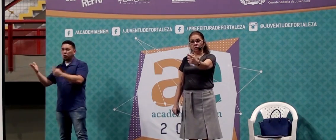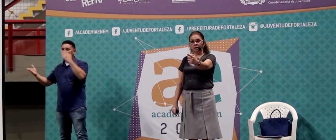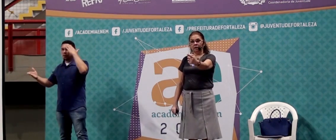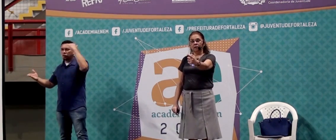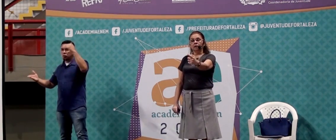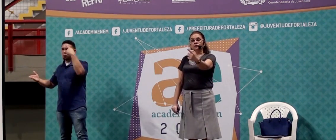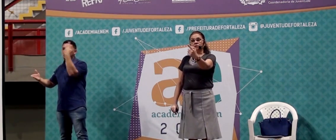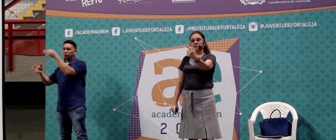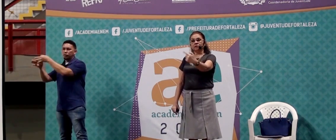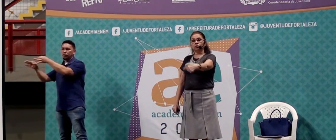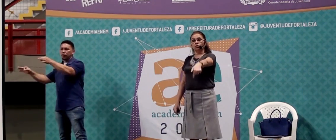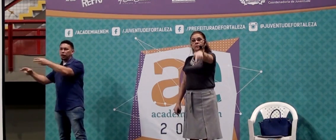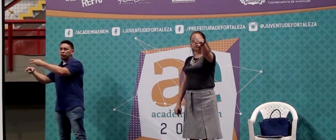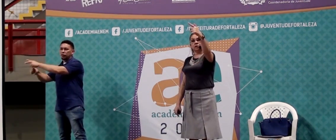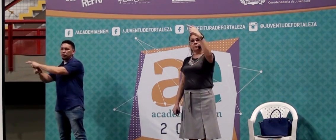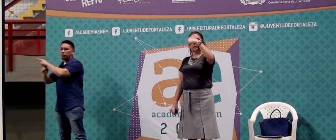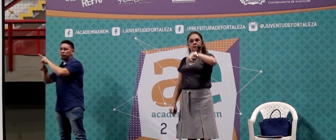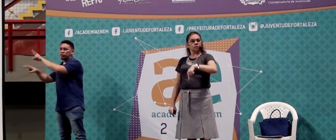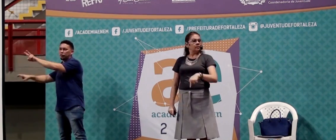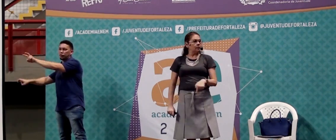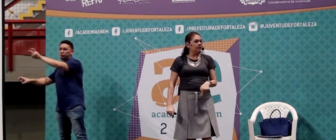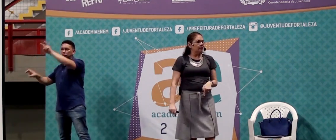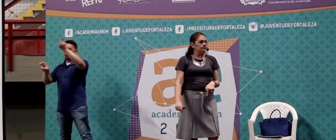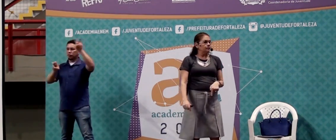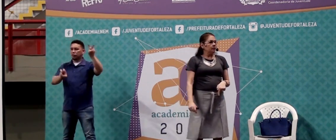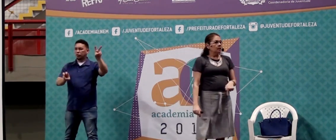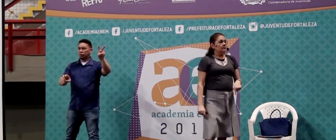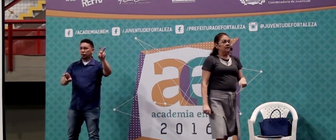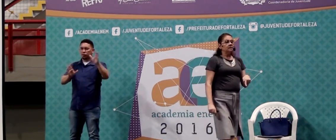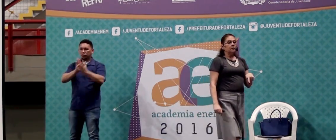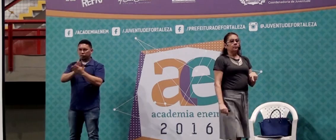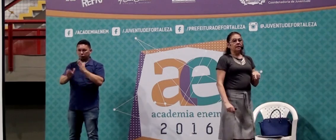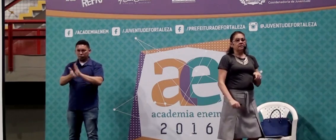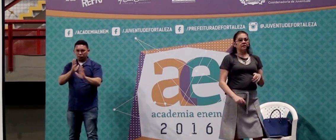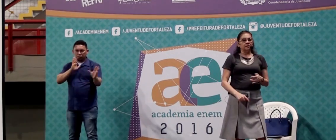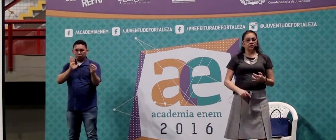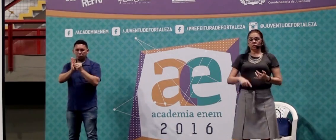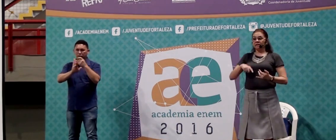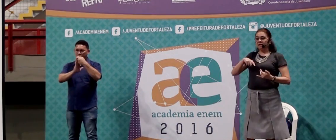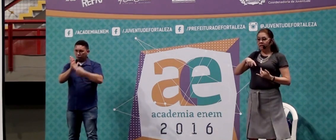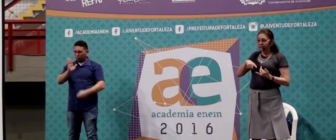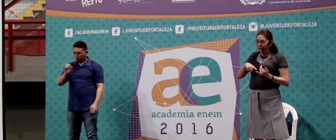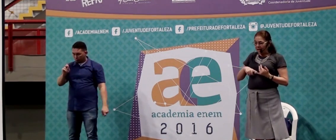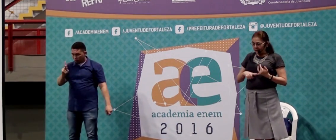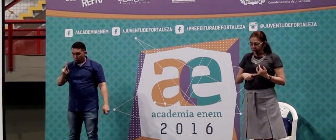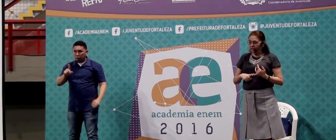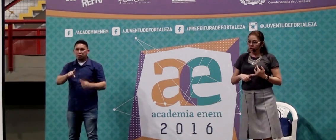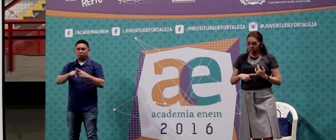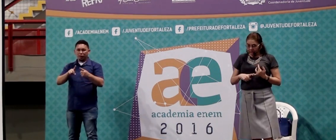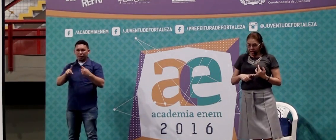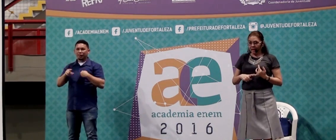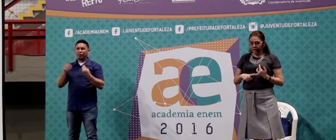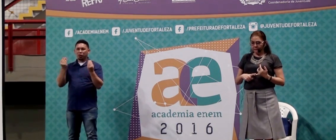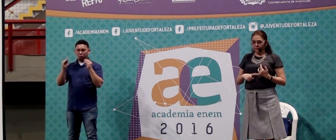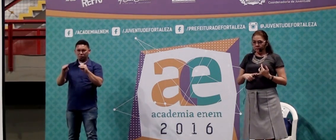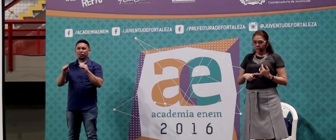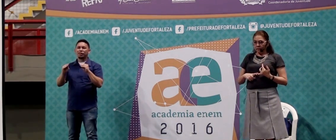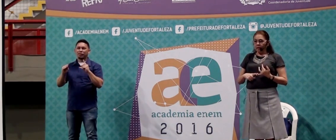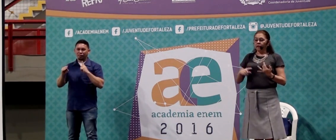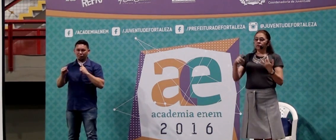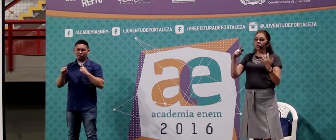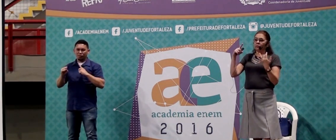não é sua. Você toma de empréstimo a alguém, mas eu preciso citar de quem